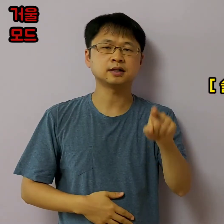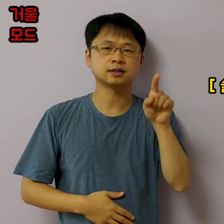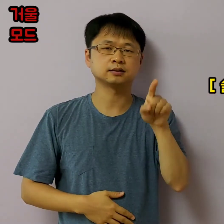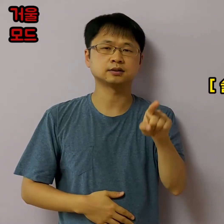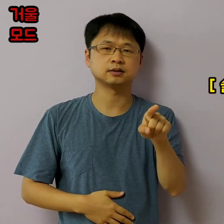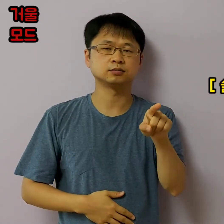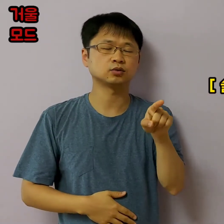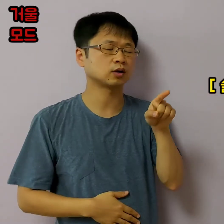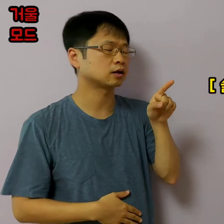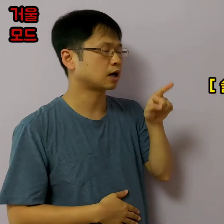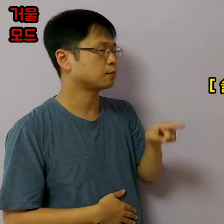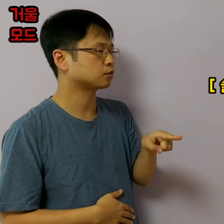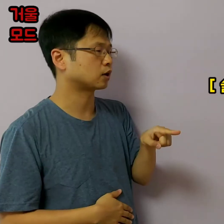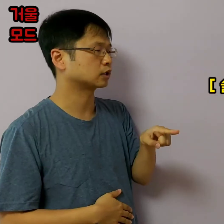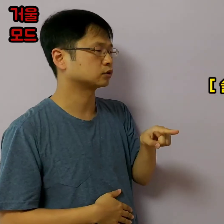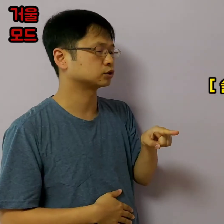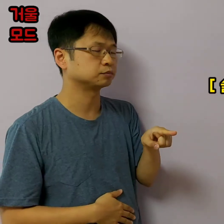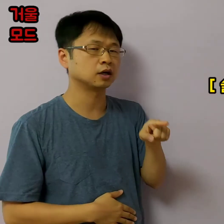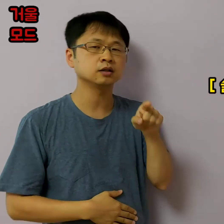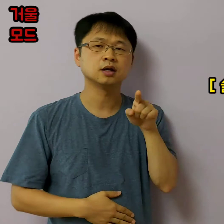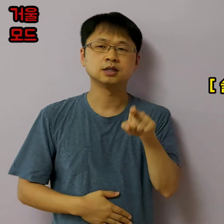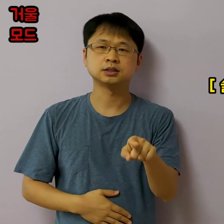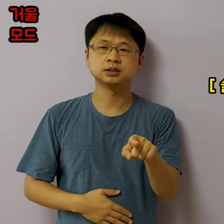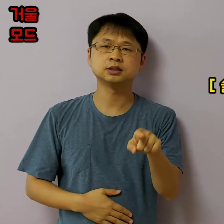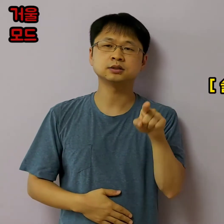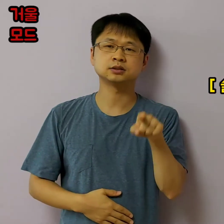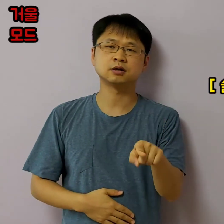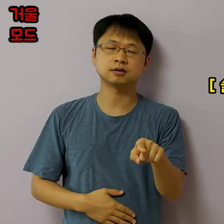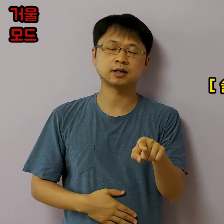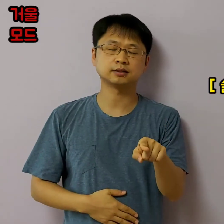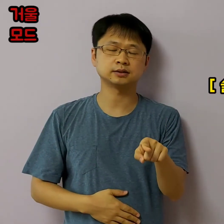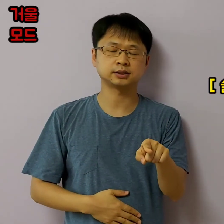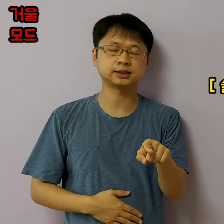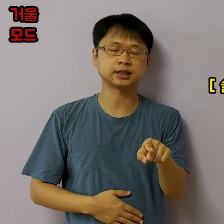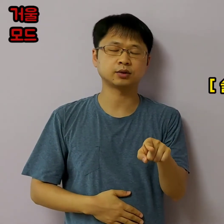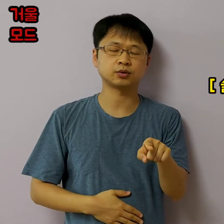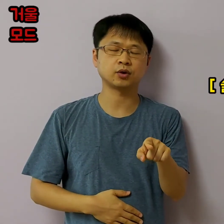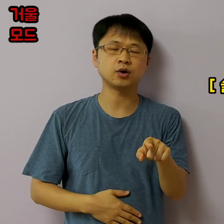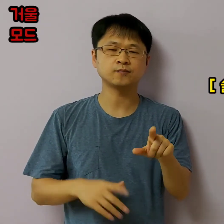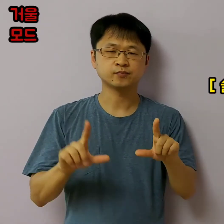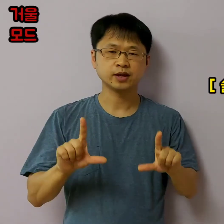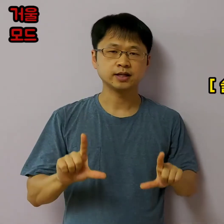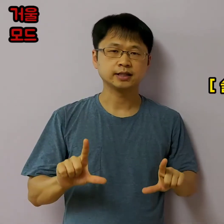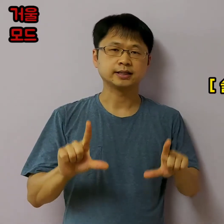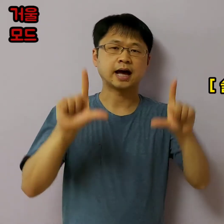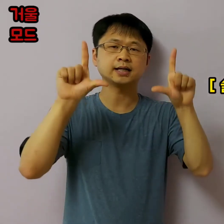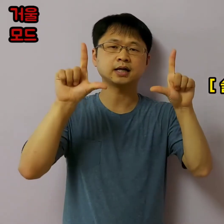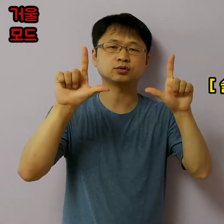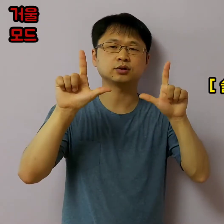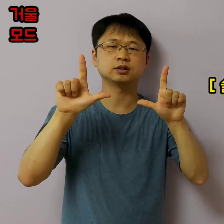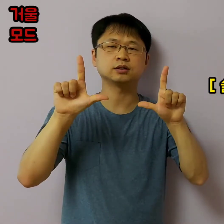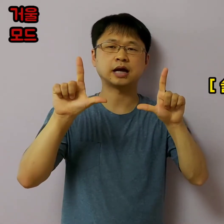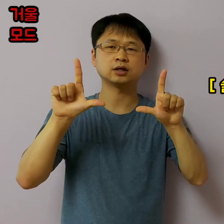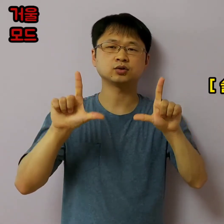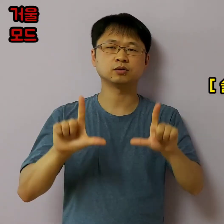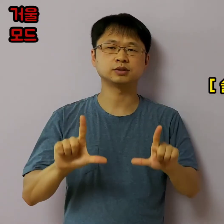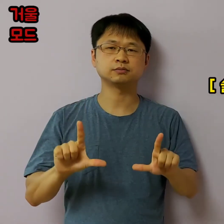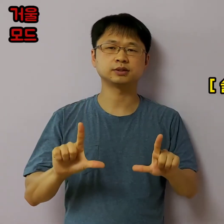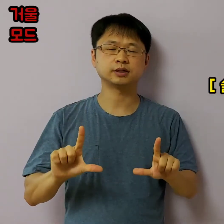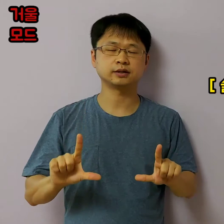하는 것은 검지손가락을 앞으로 가리켜 주시면 그것 하는 지시가 되고요. 날이란 수어는 양손 엄지검지를 이렇게